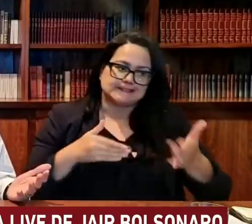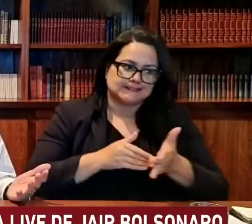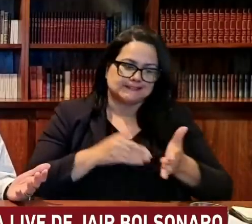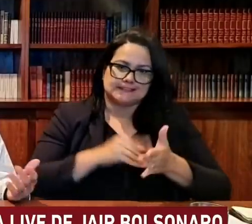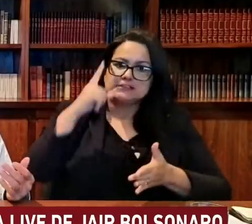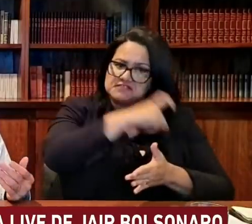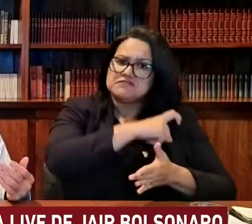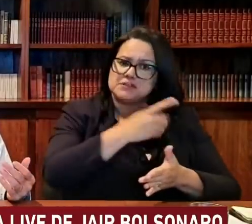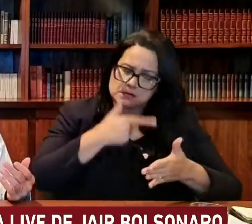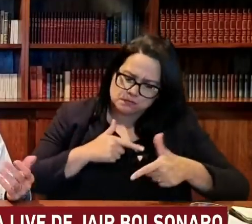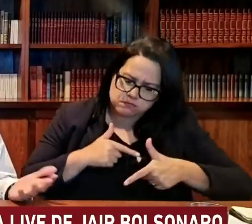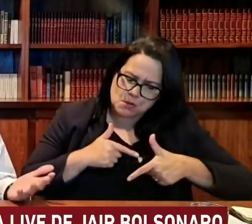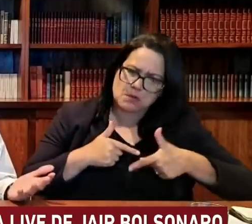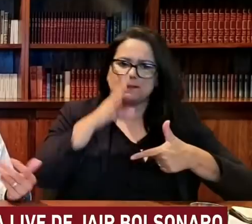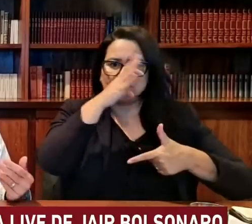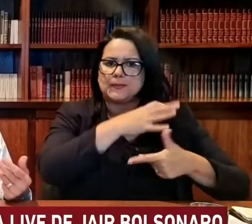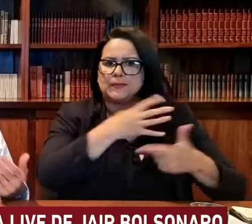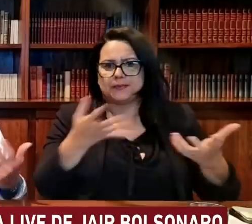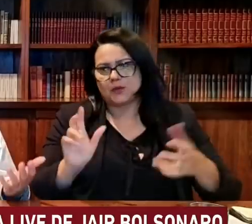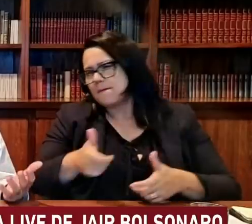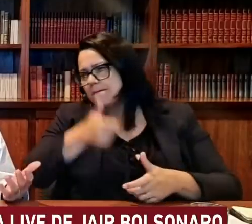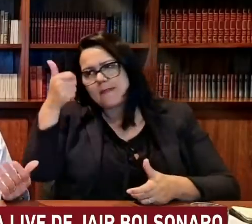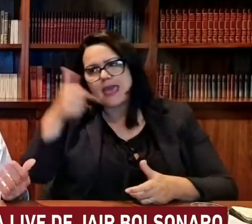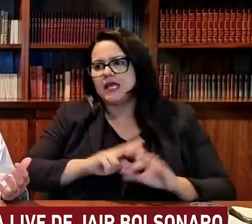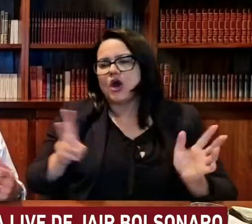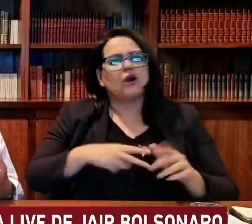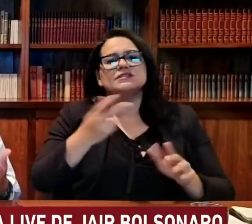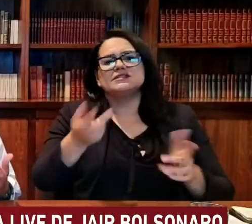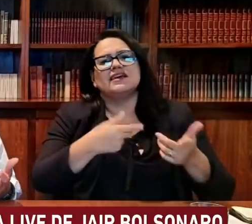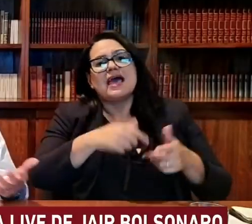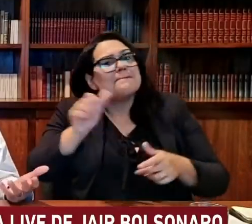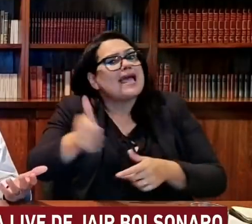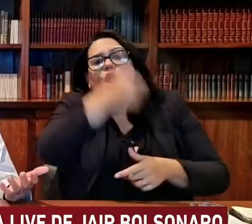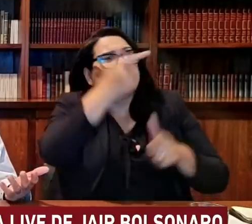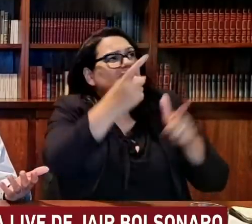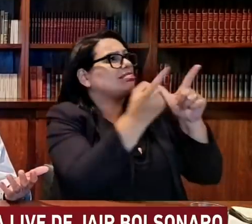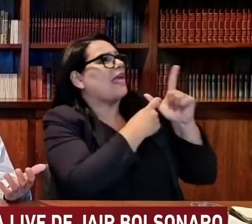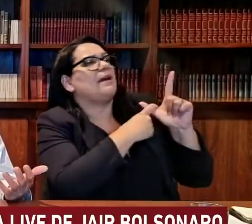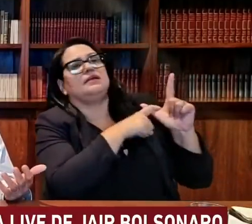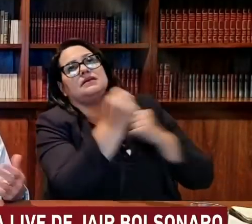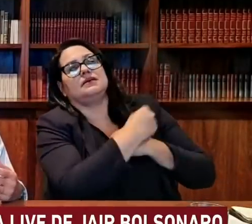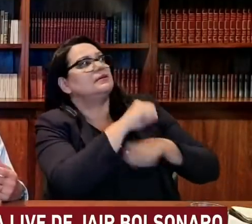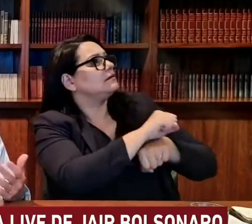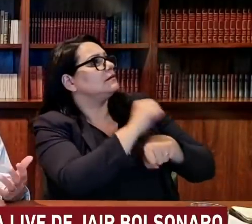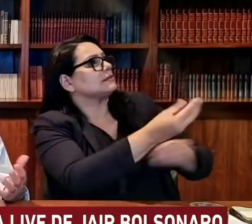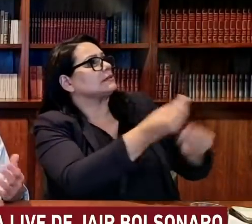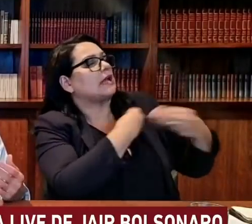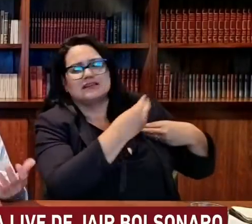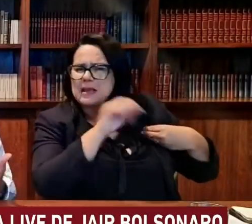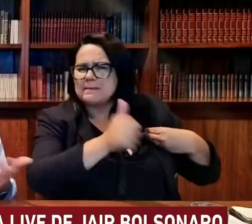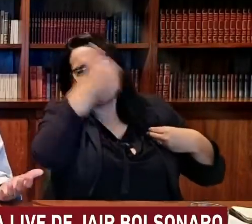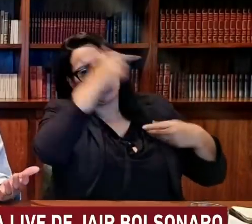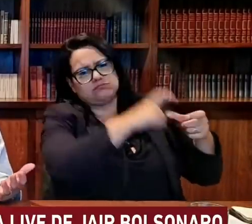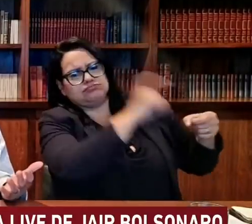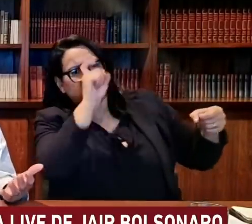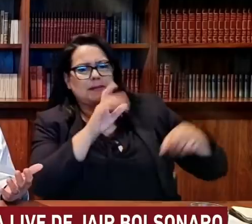a caminho. Nada melhor do que você deixar de ser dependente de outro país para essa questão. Então a nossa agricultura não